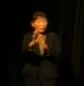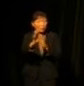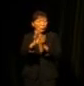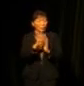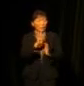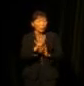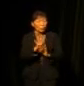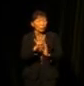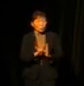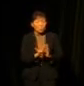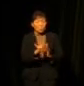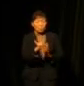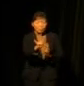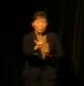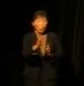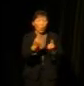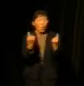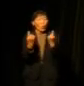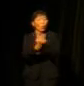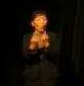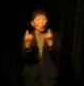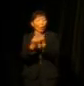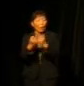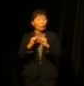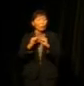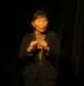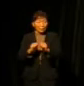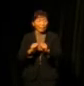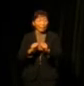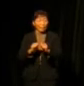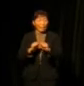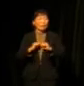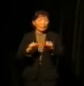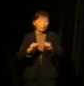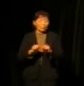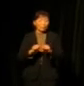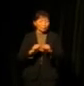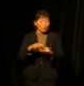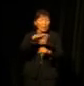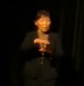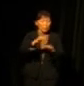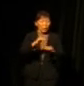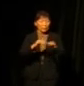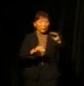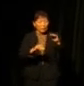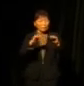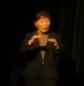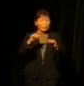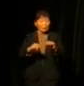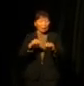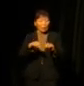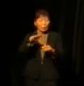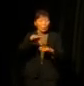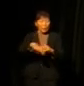くらいなんですけども、それを交換しての授業です。というのは、同じとこだとね、放射能高いとこばっかりの子供たちになっちゃいます。だから移動しての授